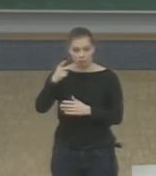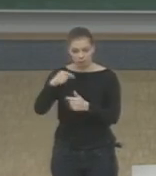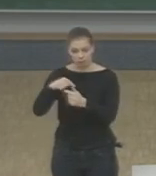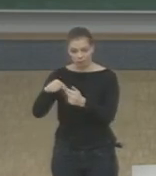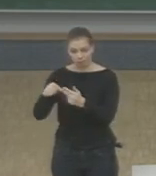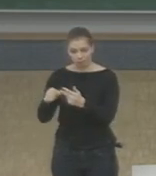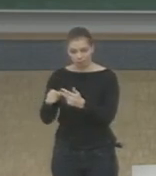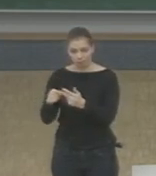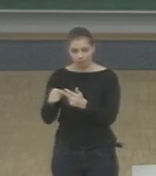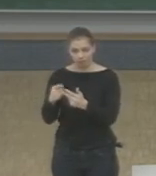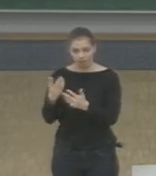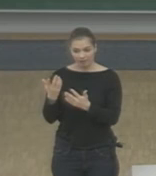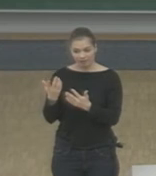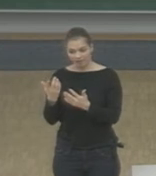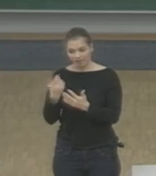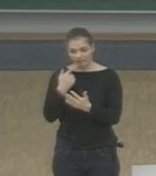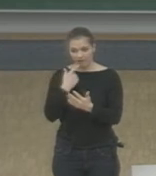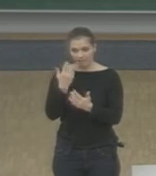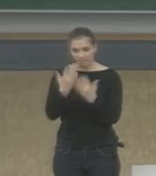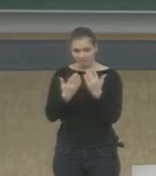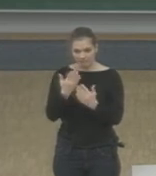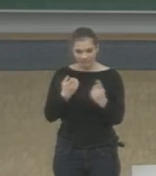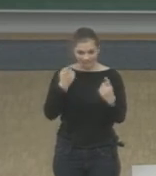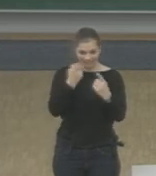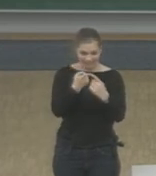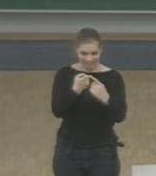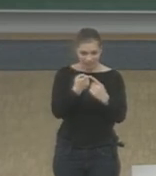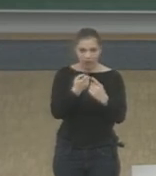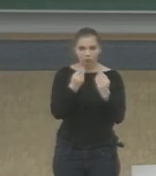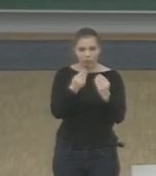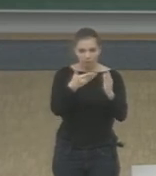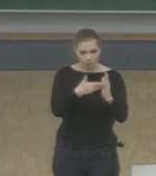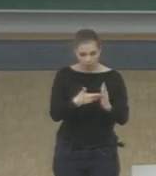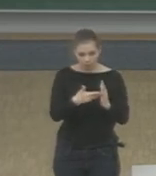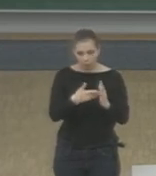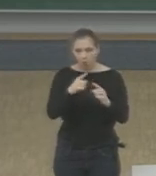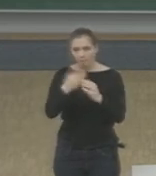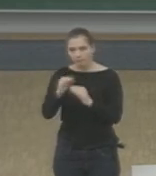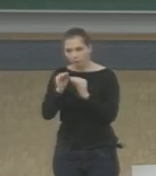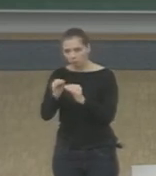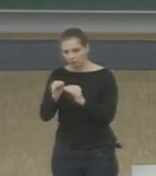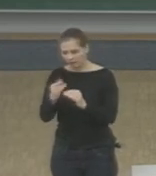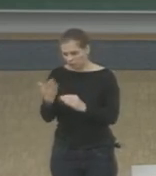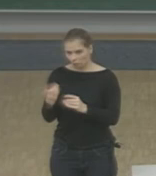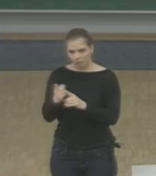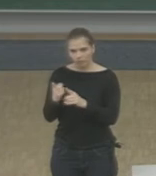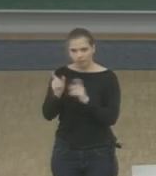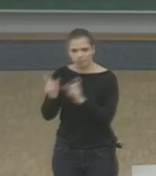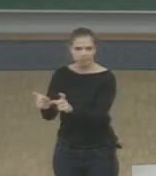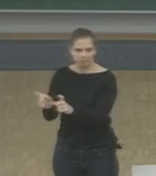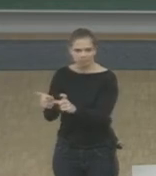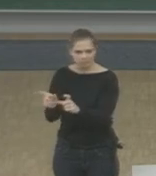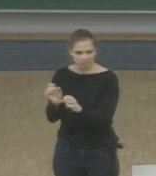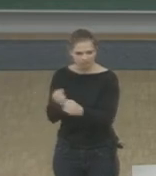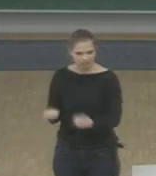den hergebrachten Zielsetzungen von Mathematikprüfung und Mathematikunterricht nur sehr bedingt vereinbar sind. Ja, bei denen